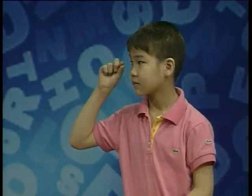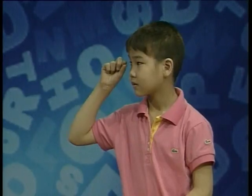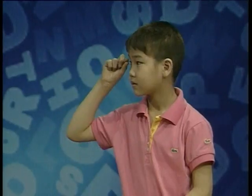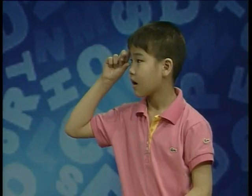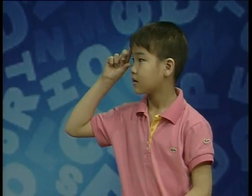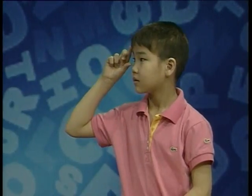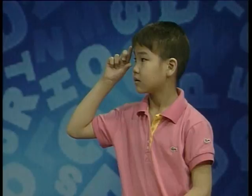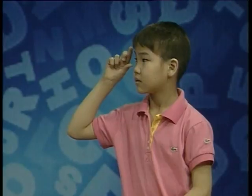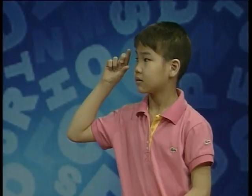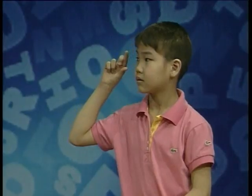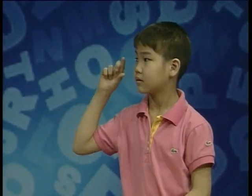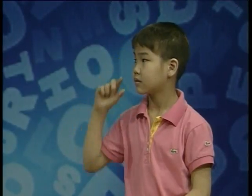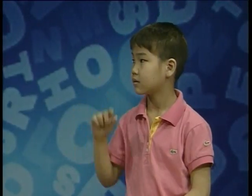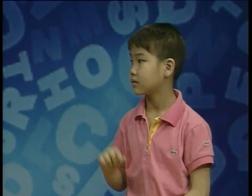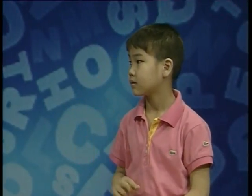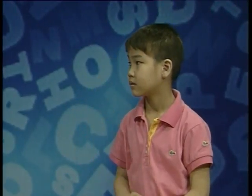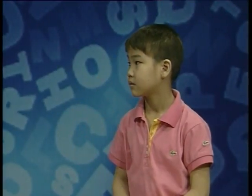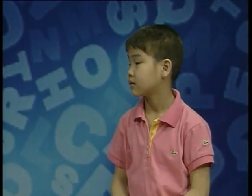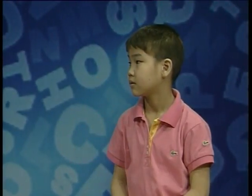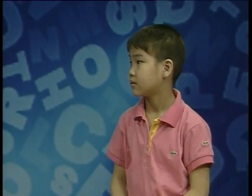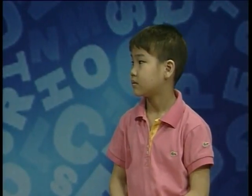Đó là ký hiệu thức Hãy xem bạn làm lại ký hiệu thức nhé